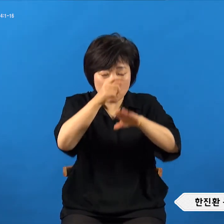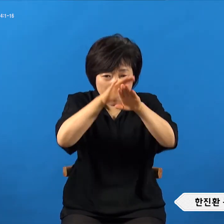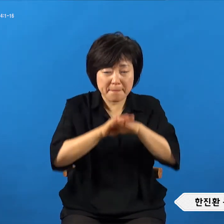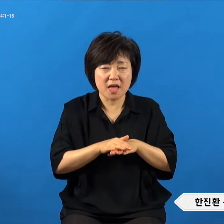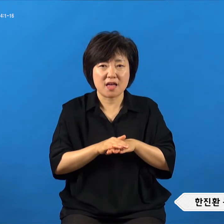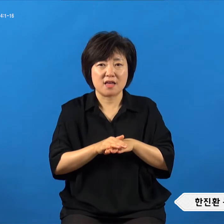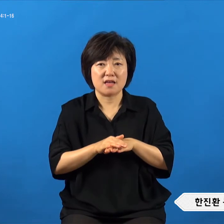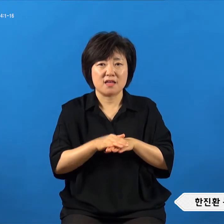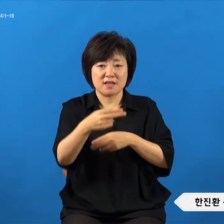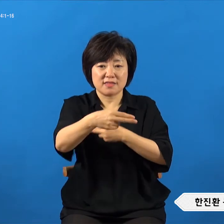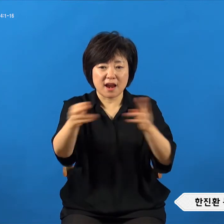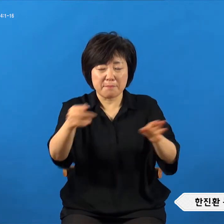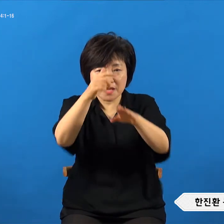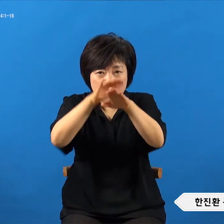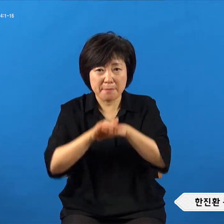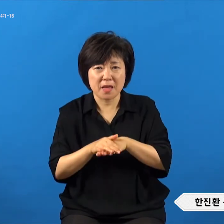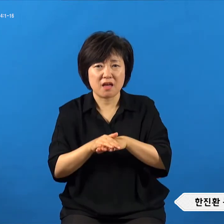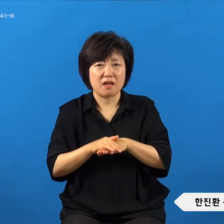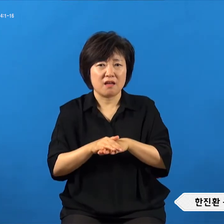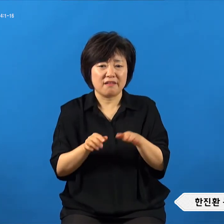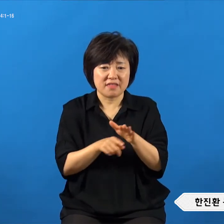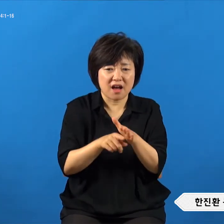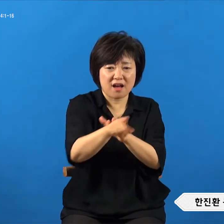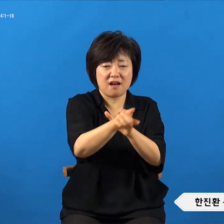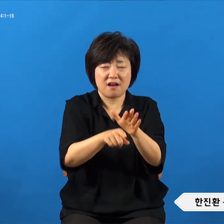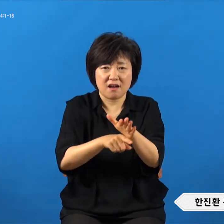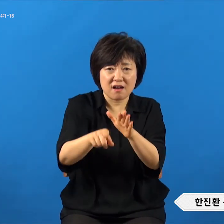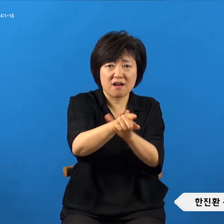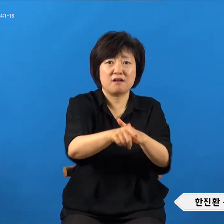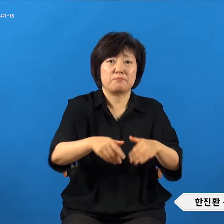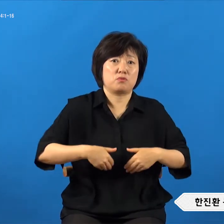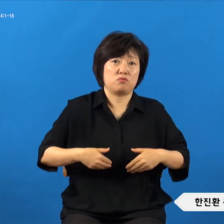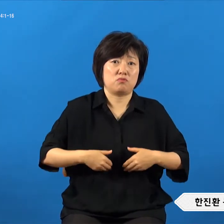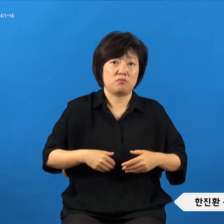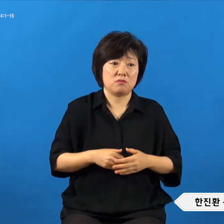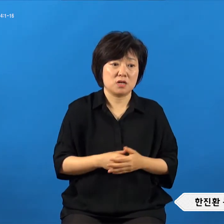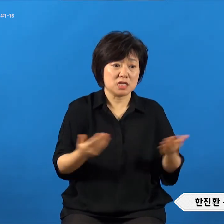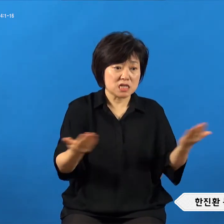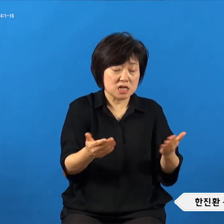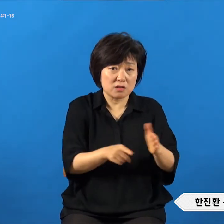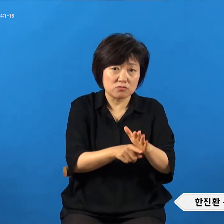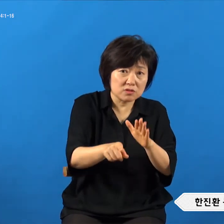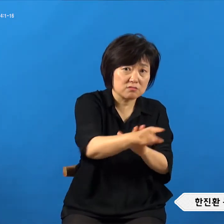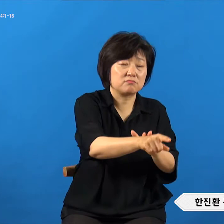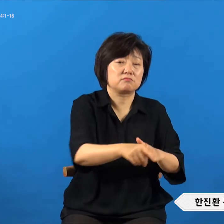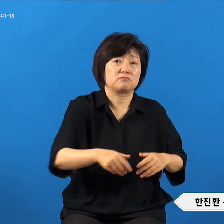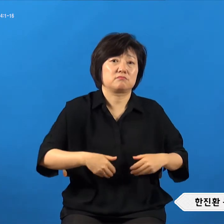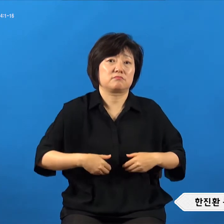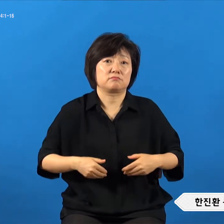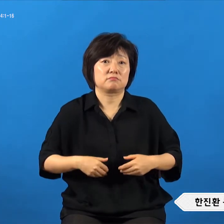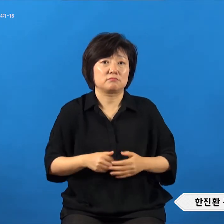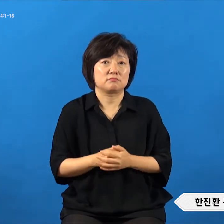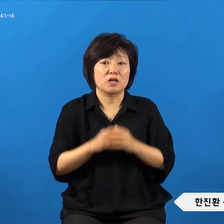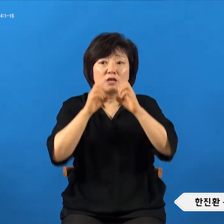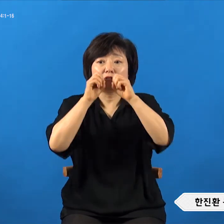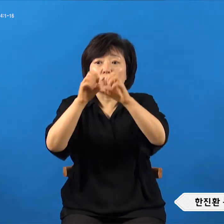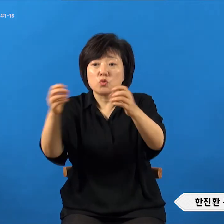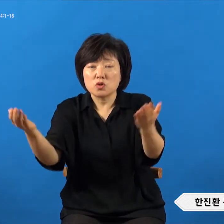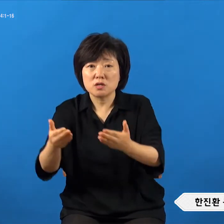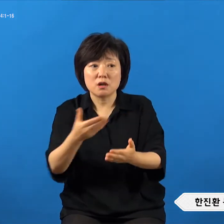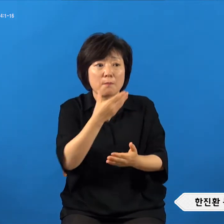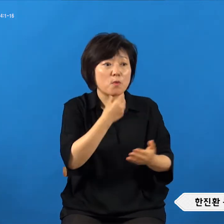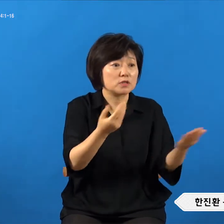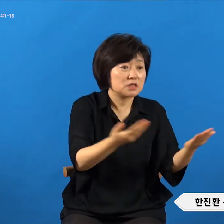예배, 다락방 예배, 그 모든 예배에 당연히 앞장을 서야 됩니다. 사역에도 앞장을 서야 됩니다.